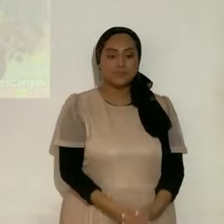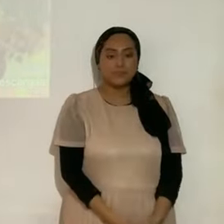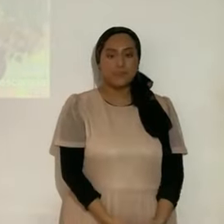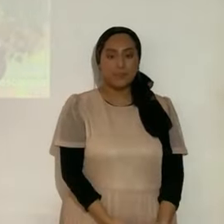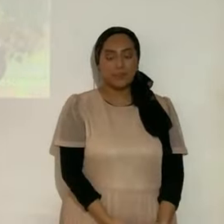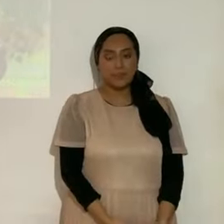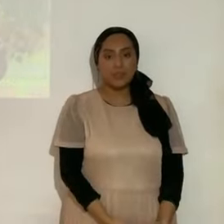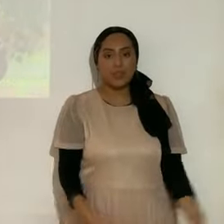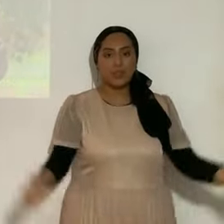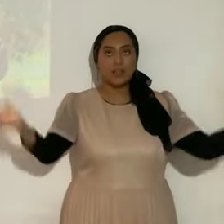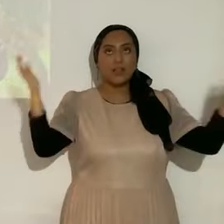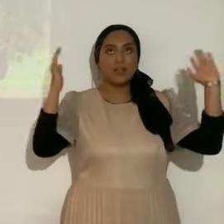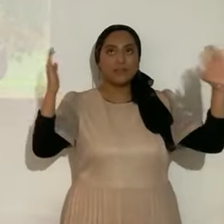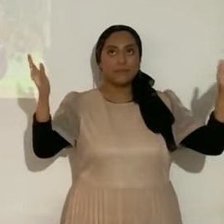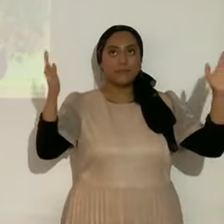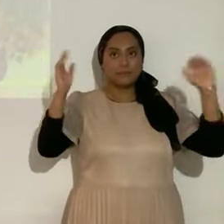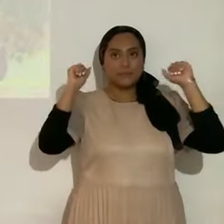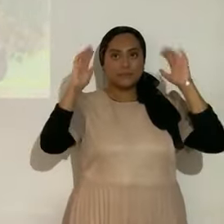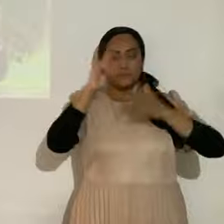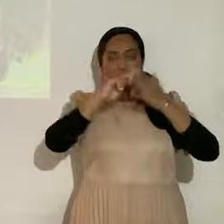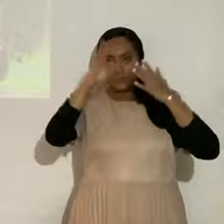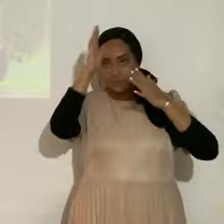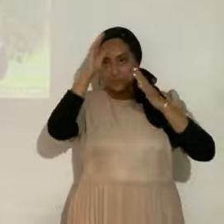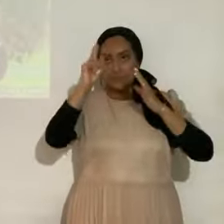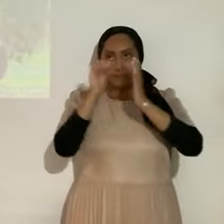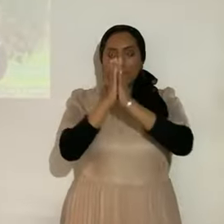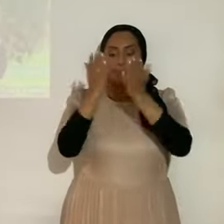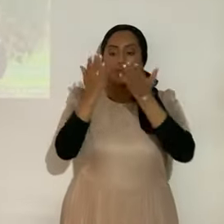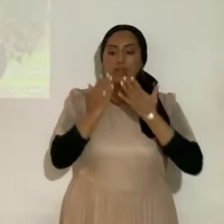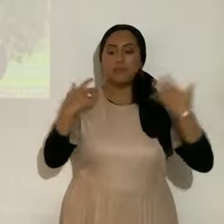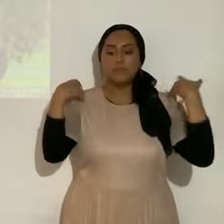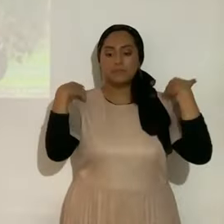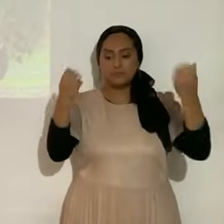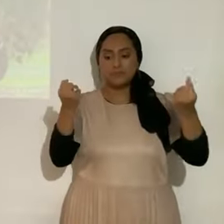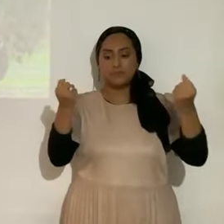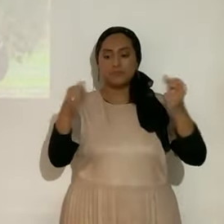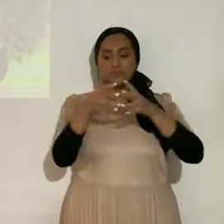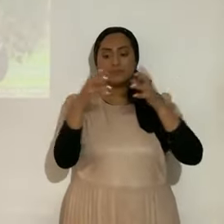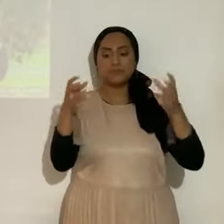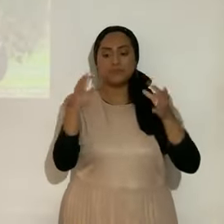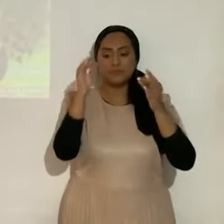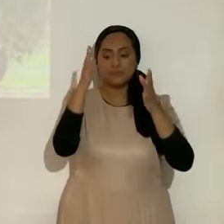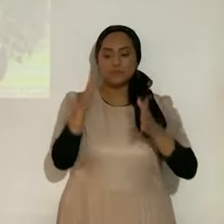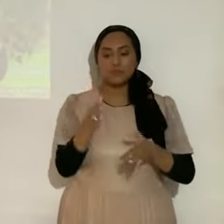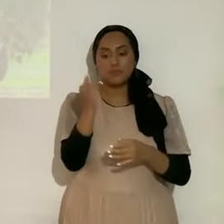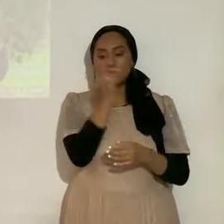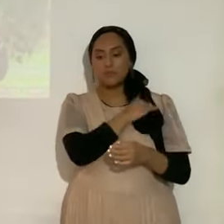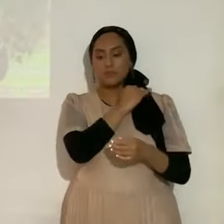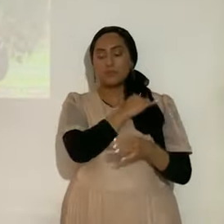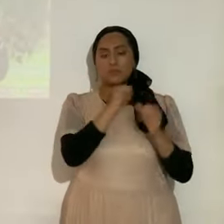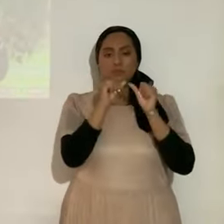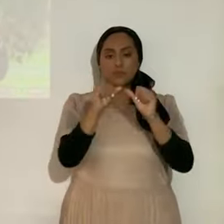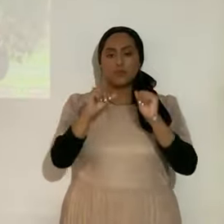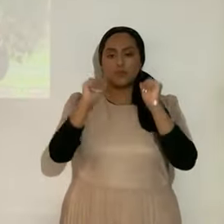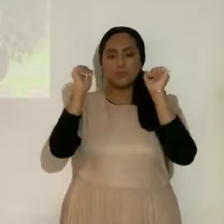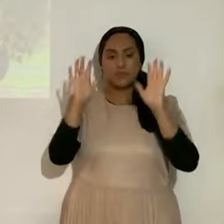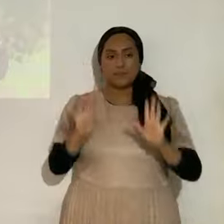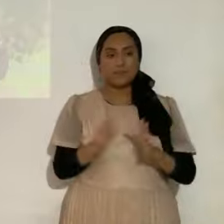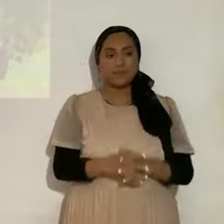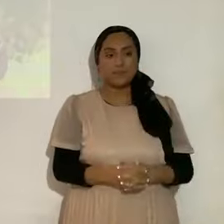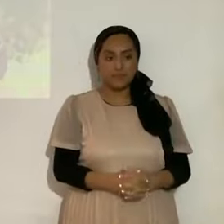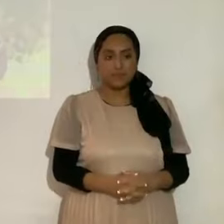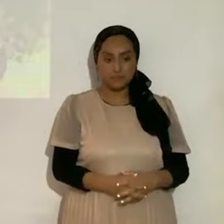grandezas. Padre, te pedimos todos juntos que sigas fortaleciendo en gran manera a nuestro amado Rey Dr. Javier Palacio Celorio, que le sigas bendiciendo, Padre,